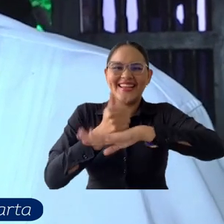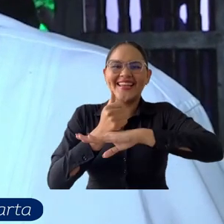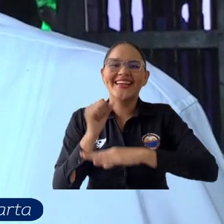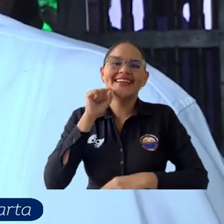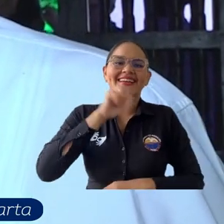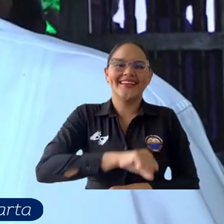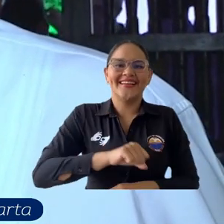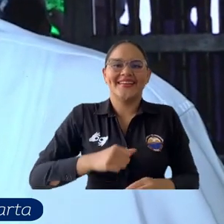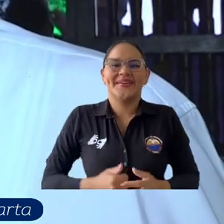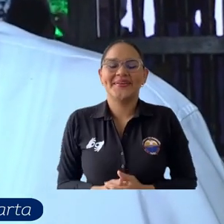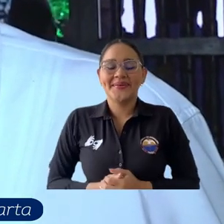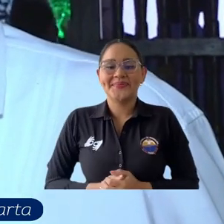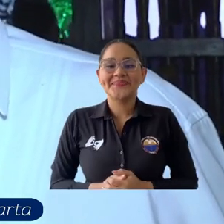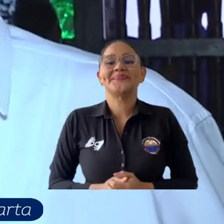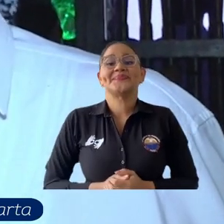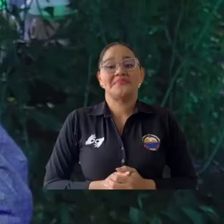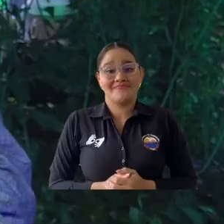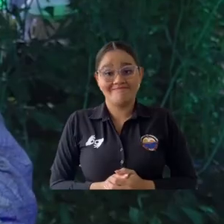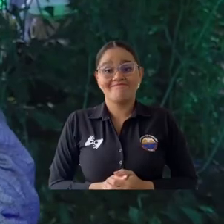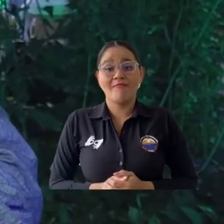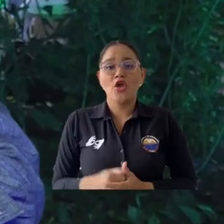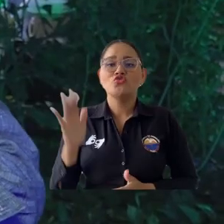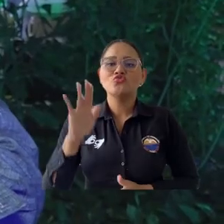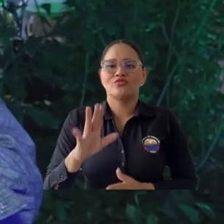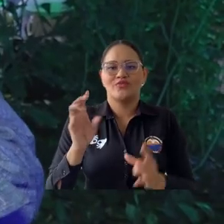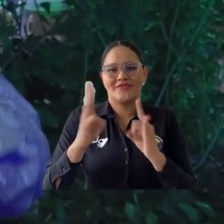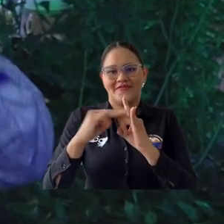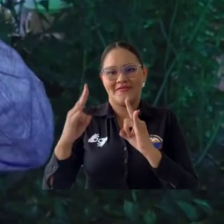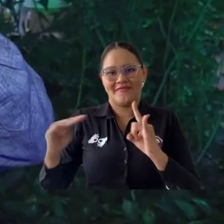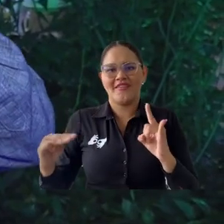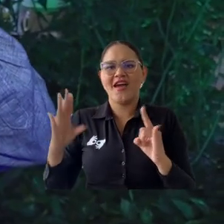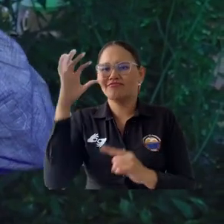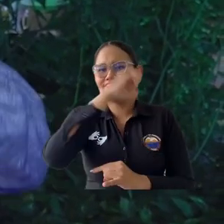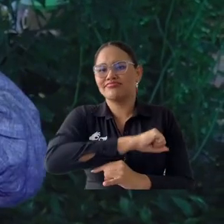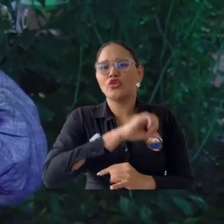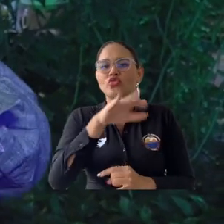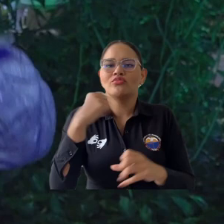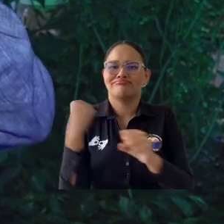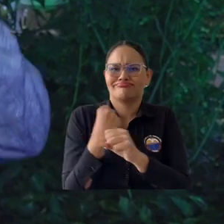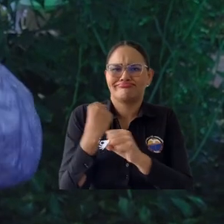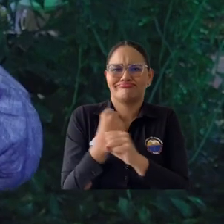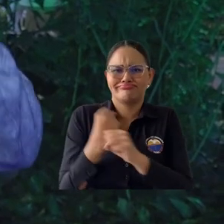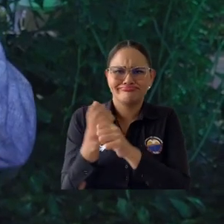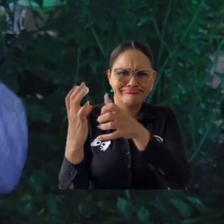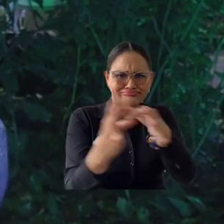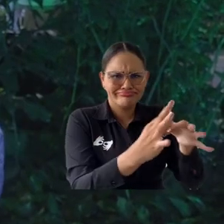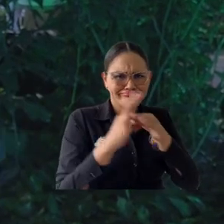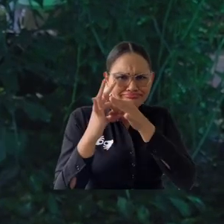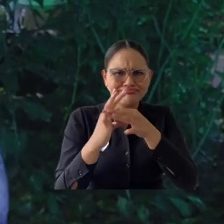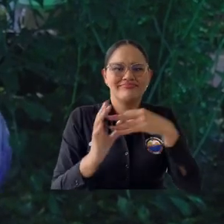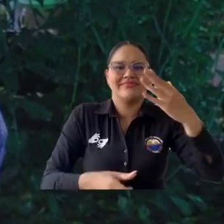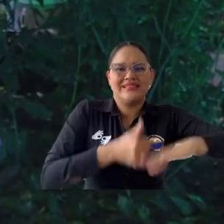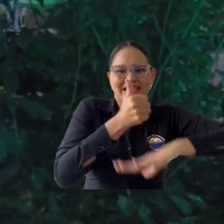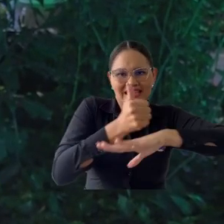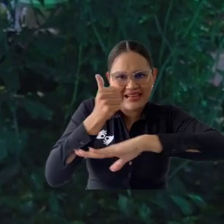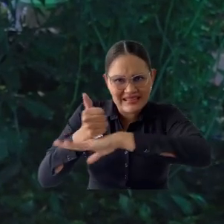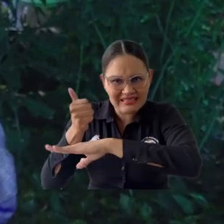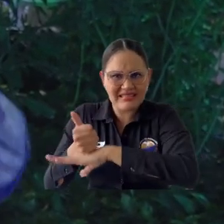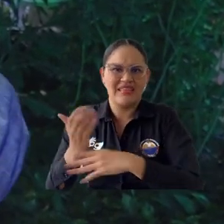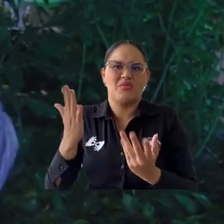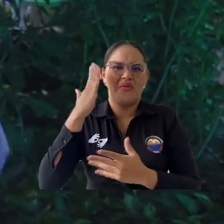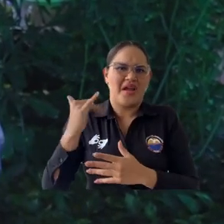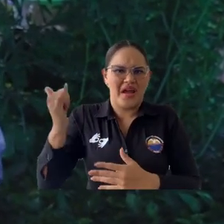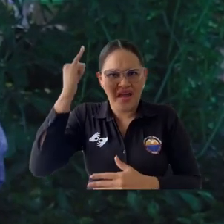doctor Pablo Vera, rector de la universidad. Hay una universidad donde el trabajo en conjunto,